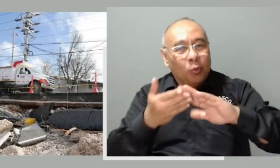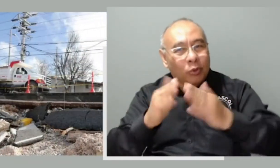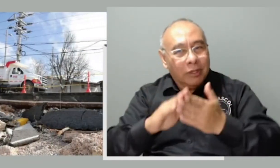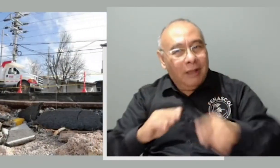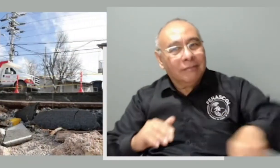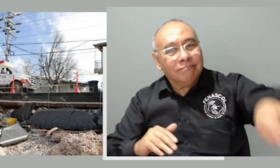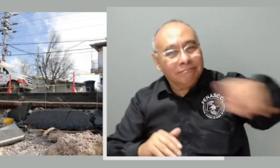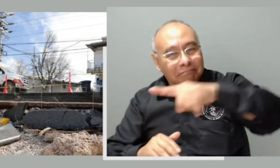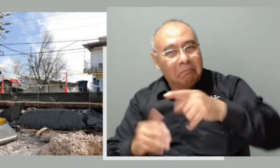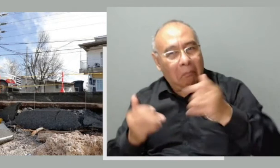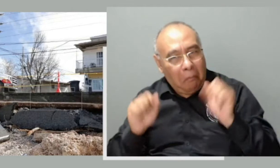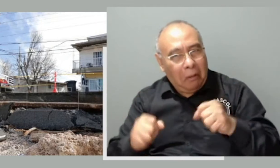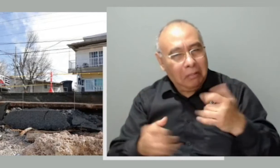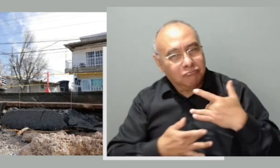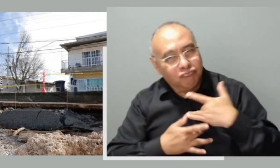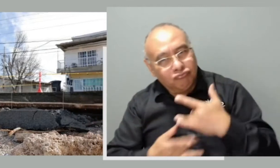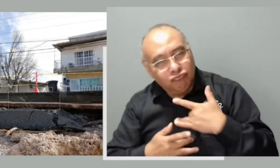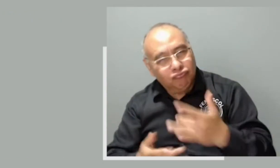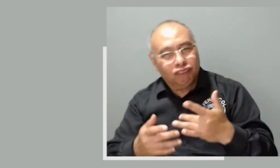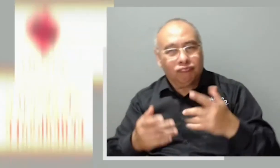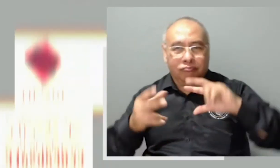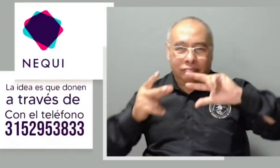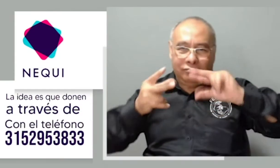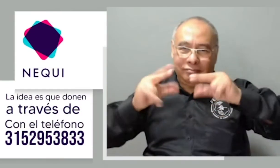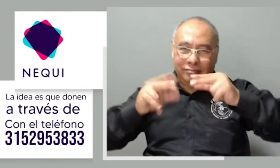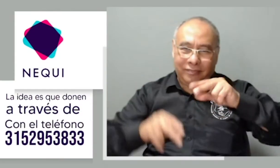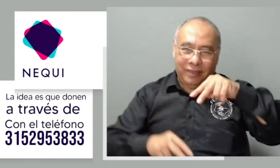Toda la comunidad puede seguir donando a través de NECI.